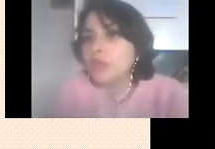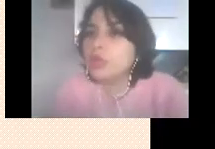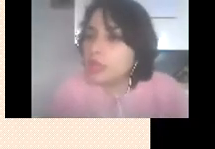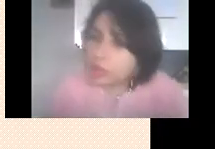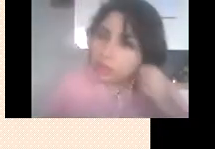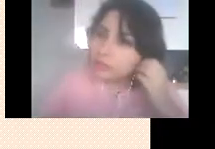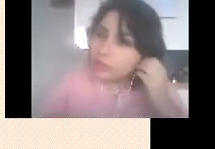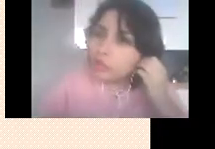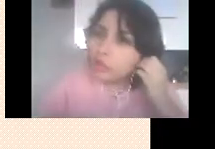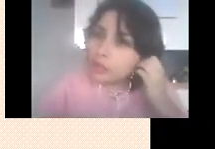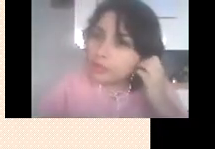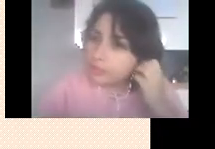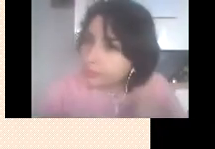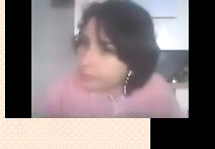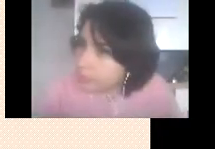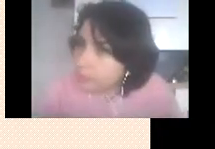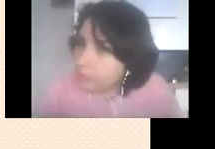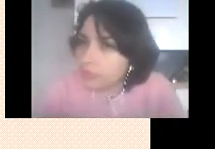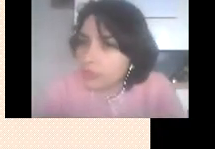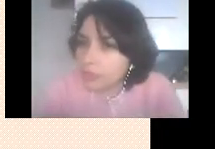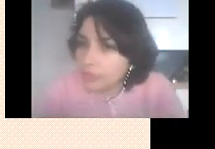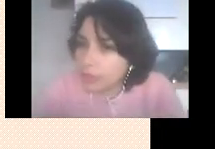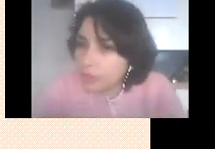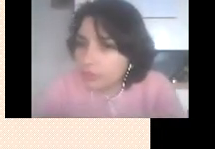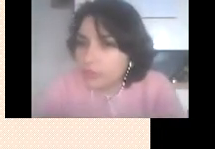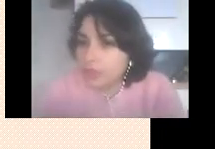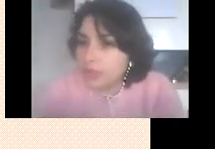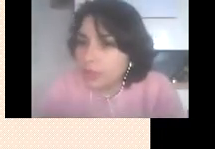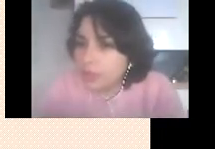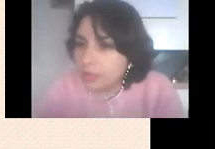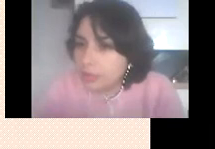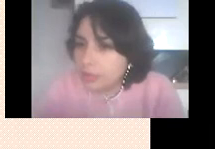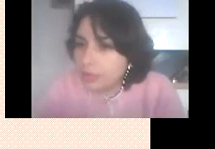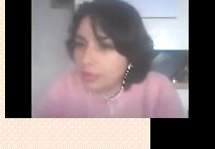¿Lo escuchan ustedes, chicos? ¿O no lo escuchan? ¿No?